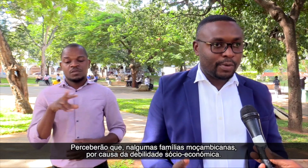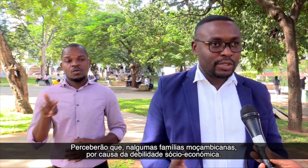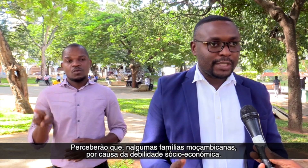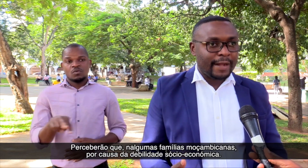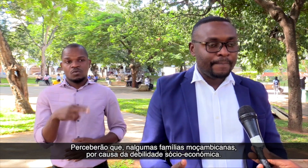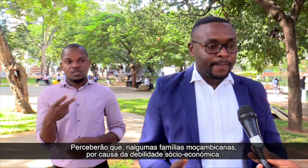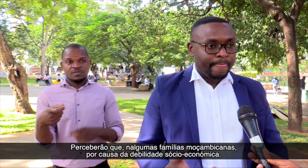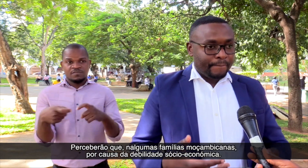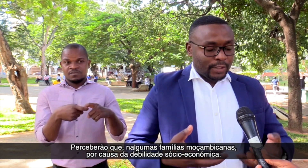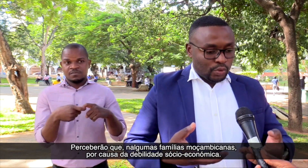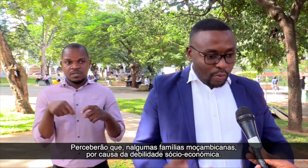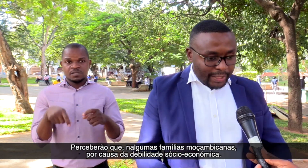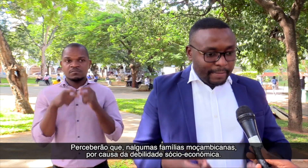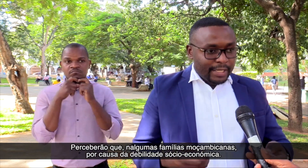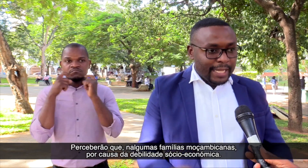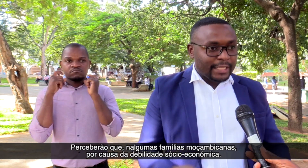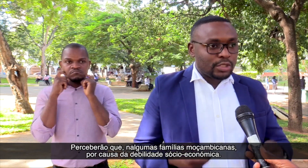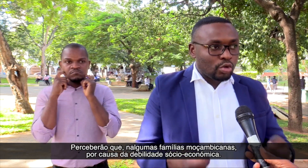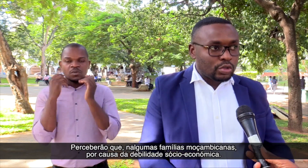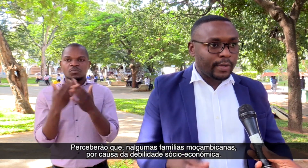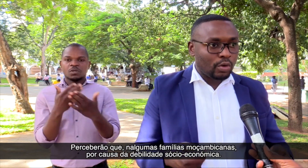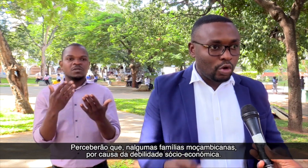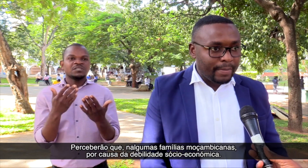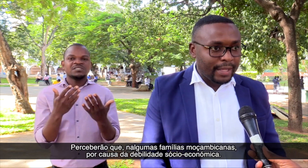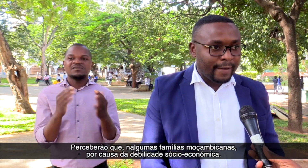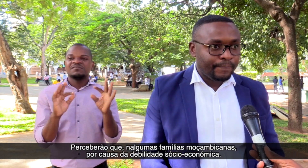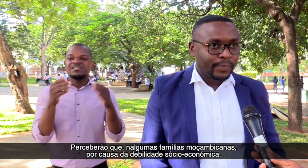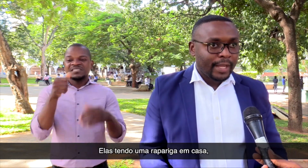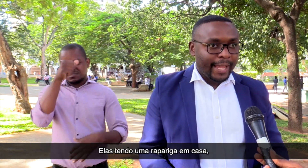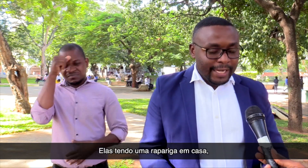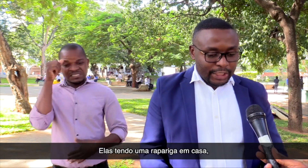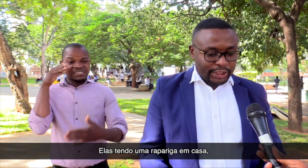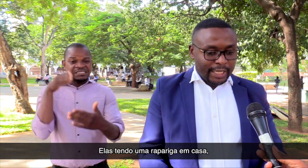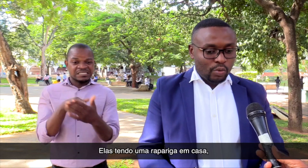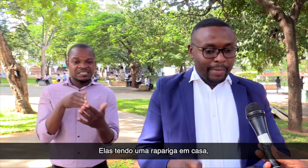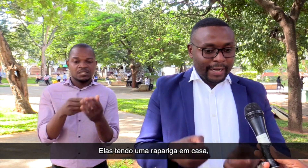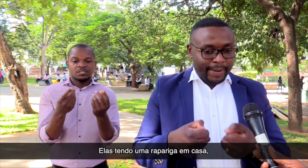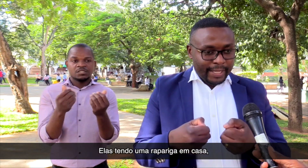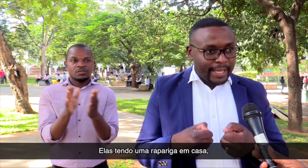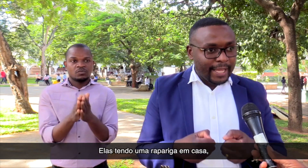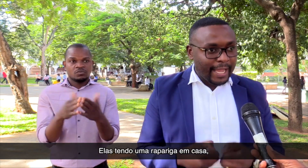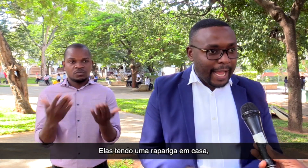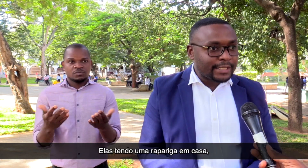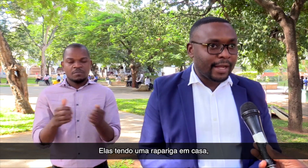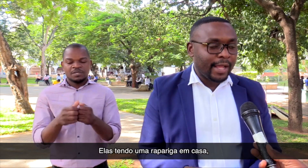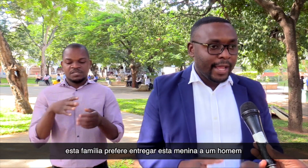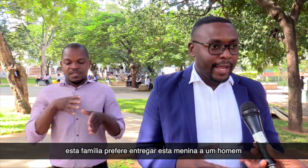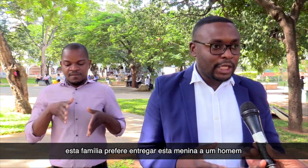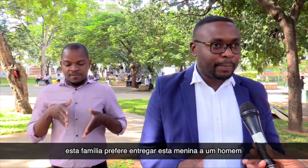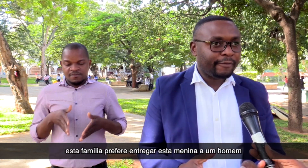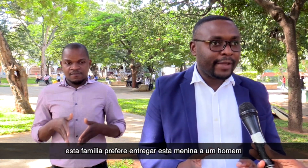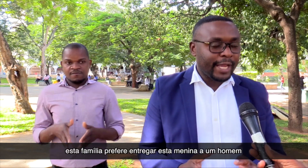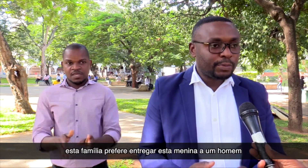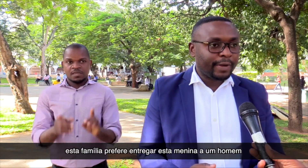moçambicanas, por causa da sua debilidade socioeconômica, elas tendo uma rapariga em casa,